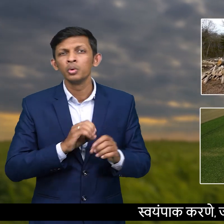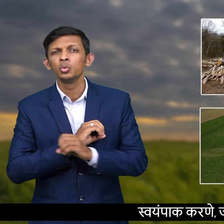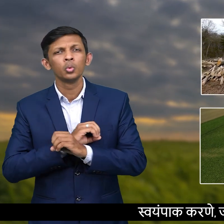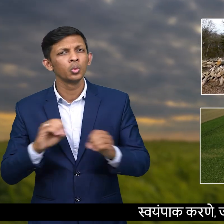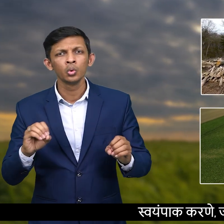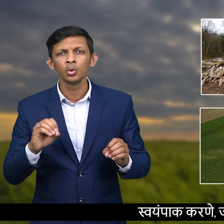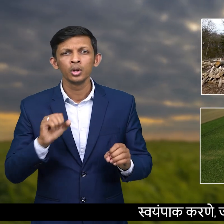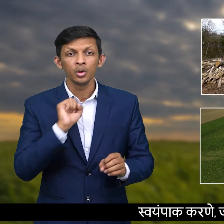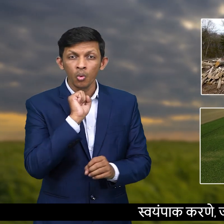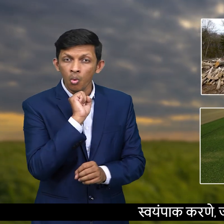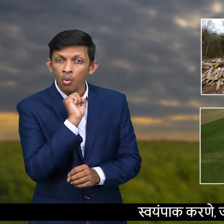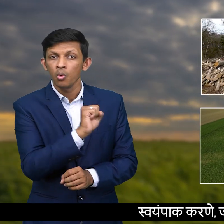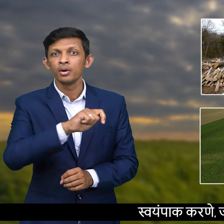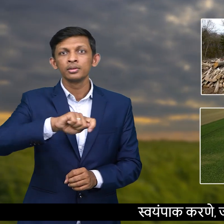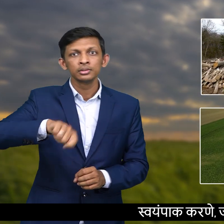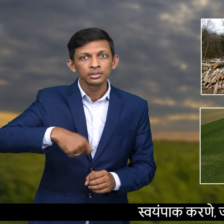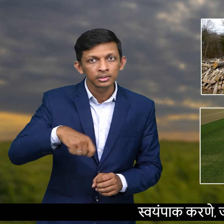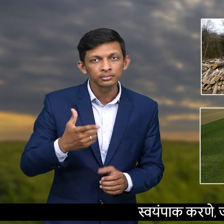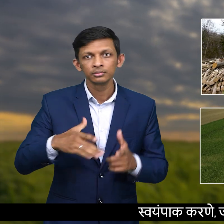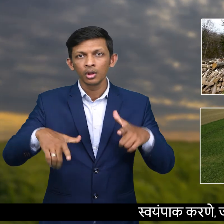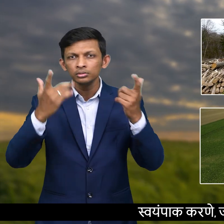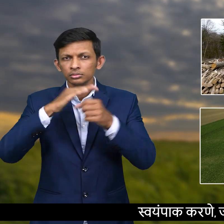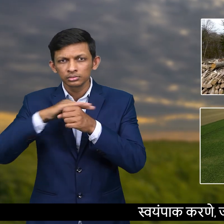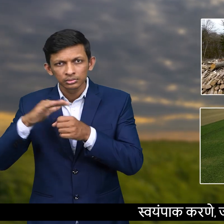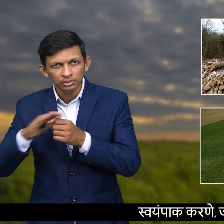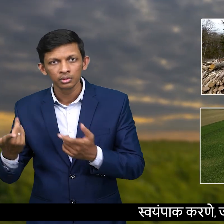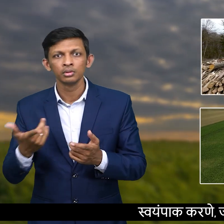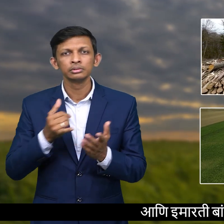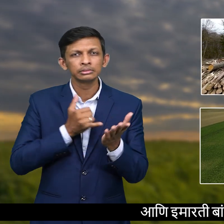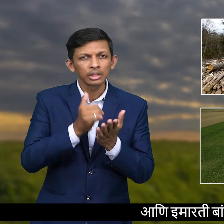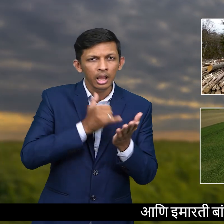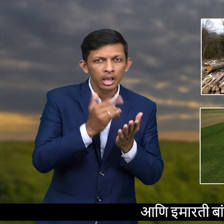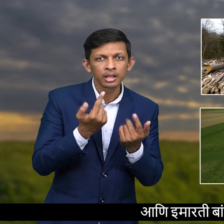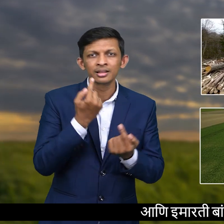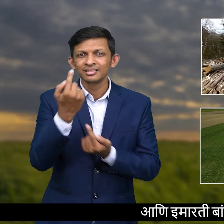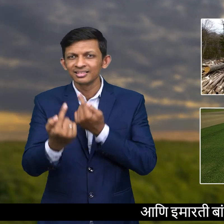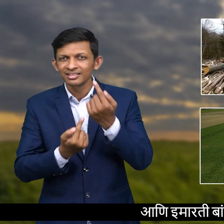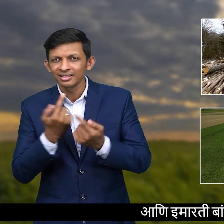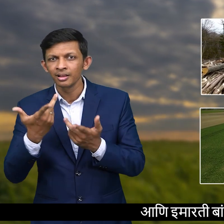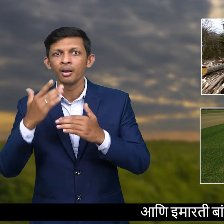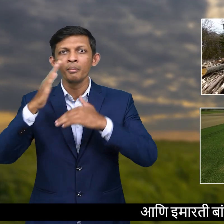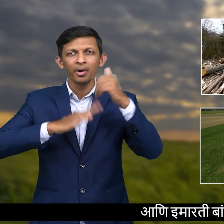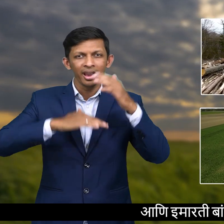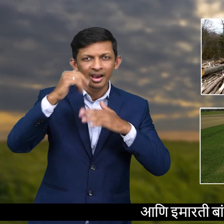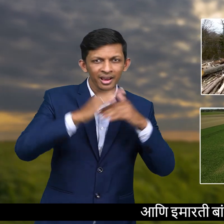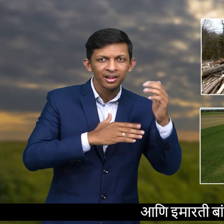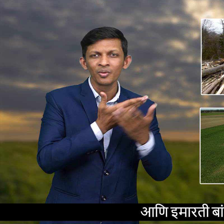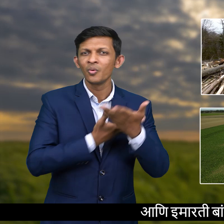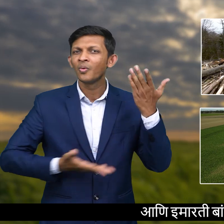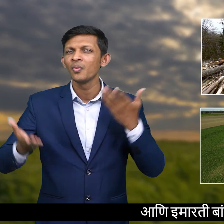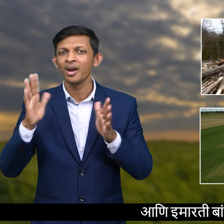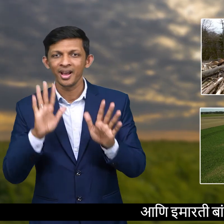ते स्वयंपाक करणे, जंगलतोड करणे, पिके लागवड करणे आणि इमारती बांधणे